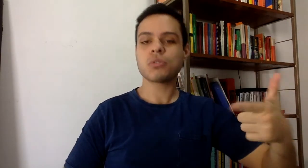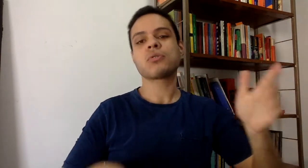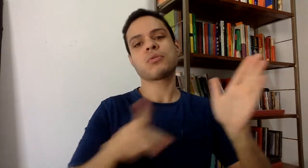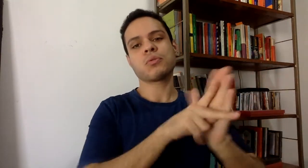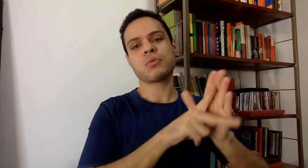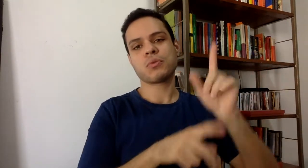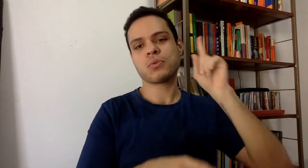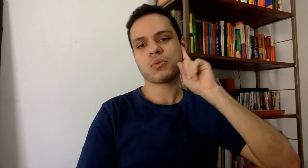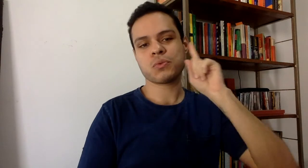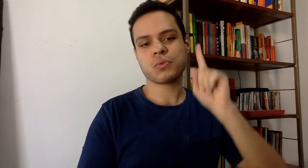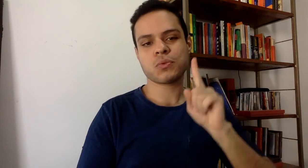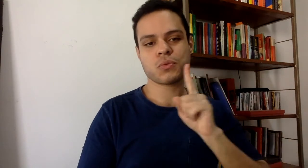língua dos surdos.